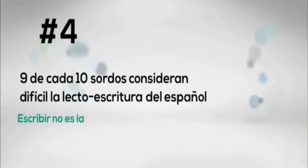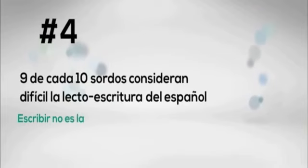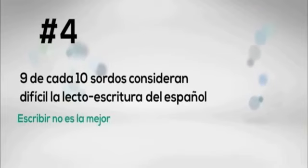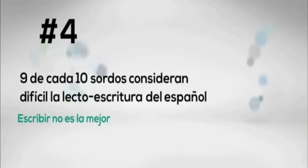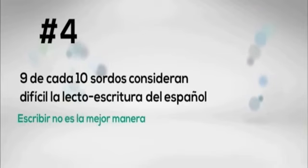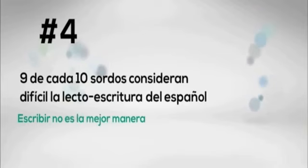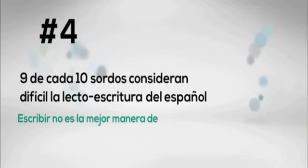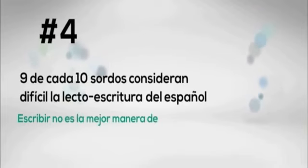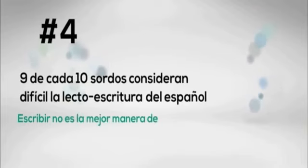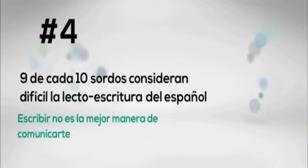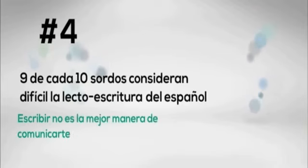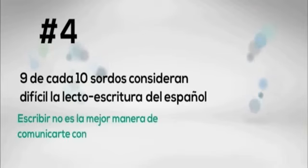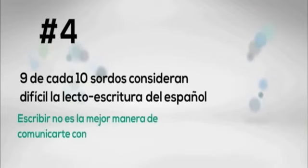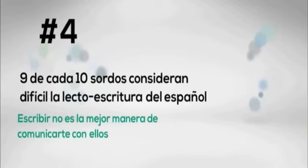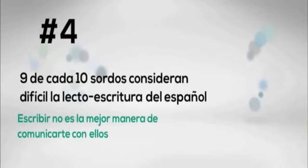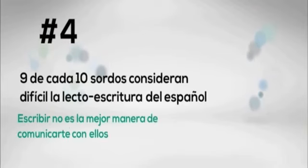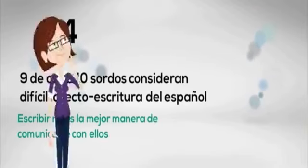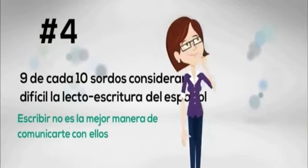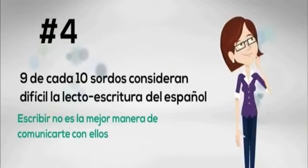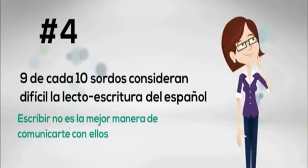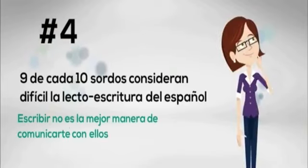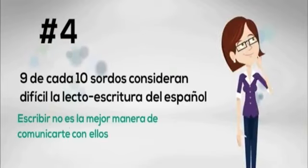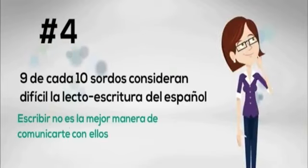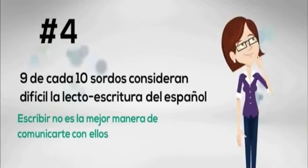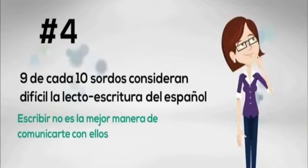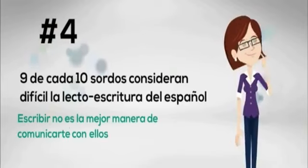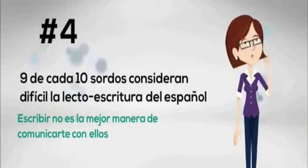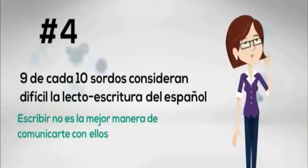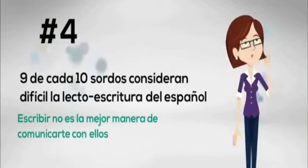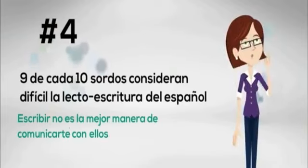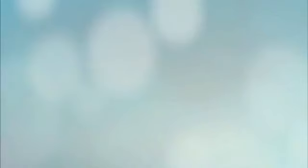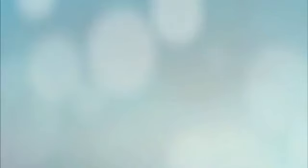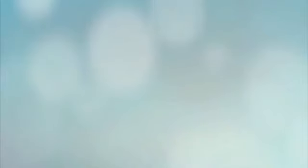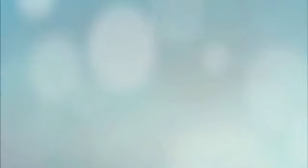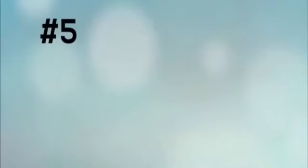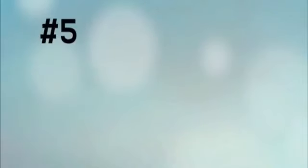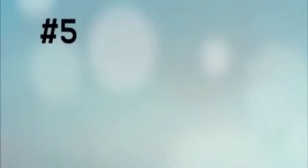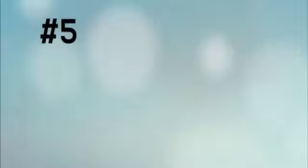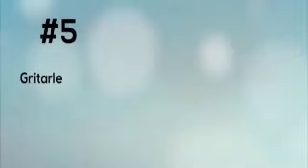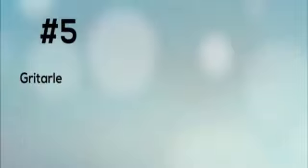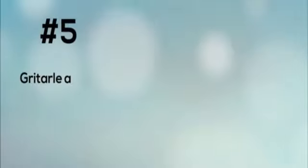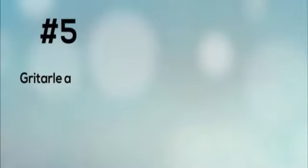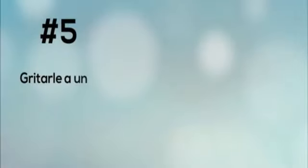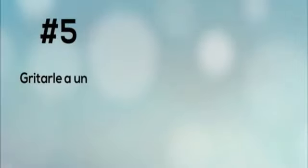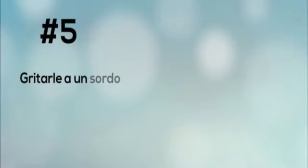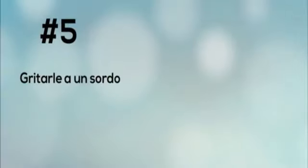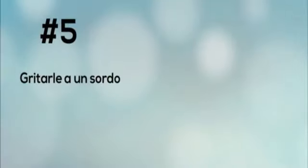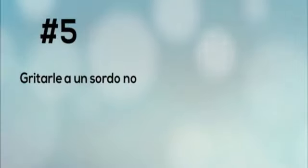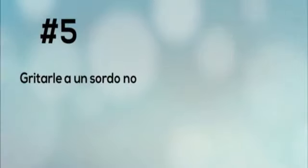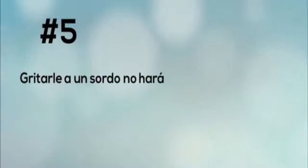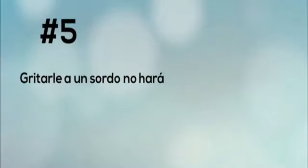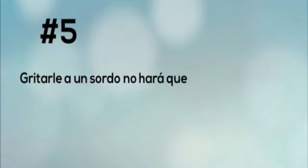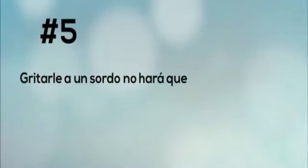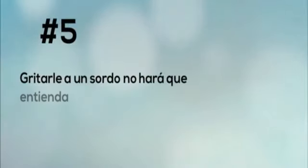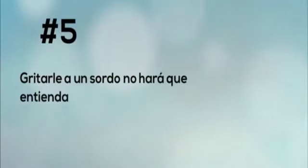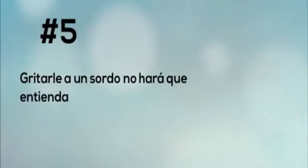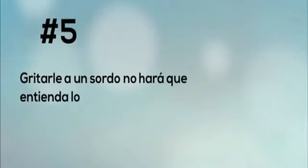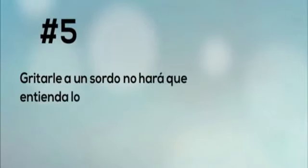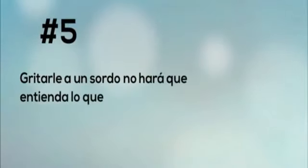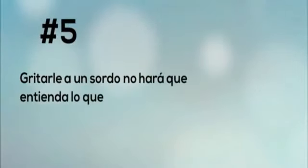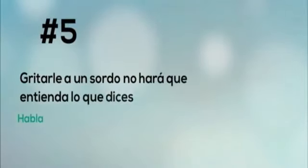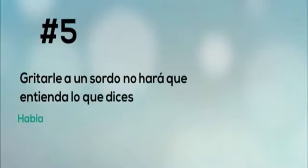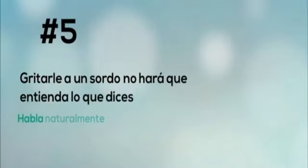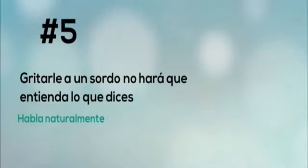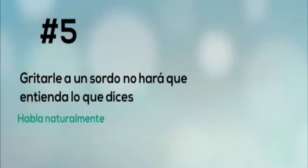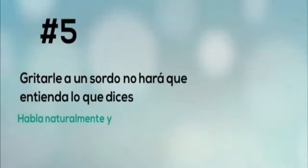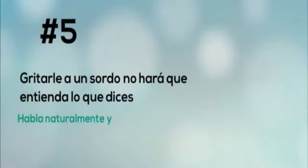la lectoescritura del español. Escribir no es la mejor manera de comunicarte con ellos. 5. Gritarle a un sordo no hará